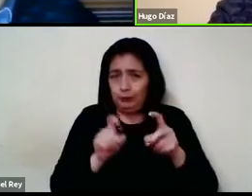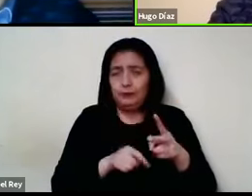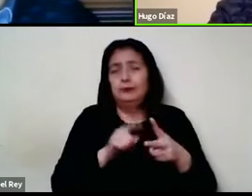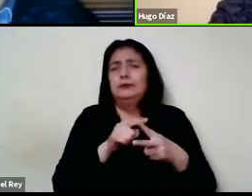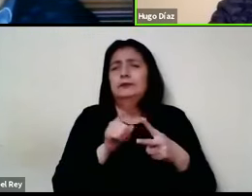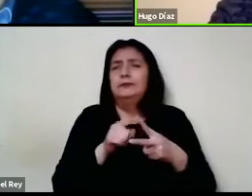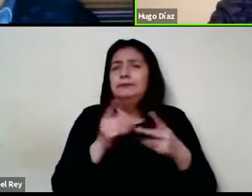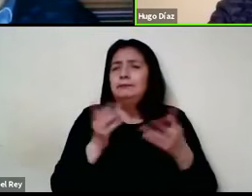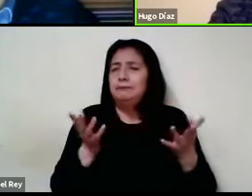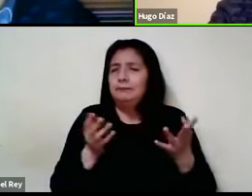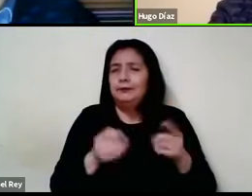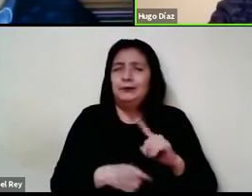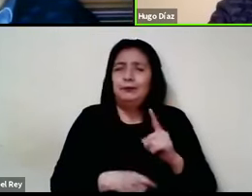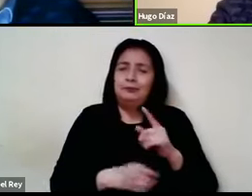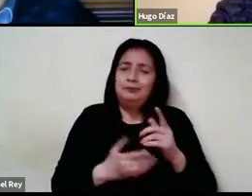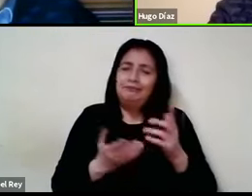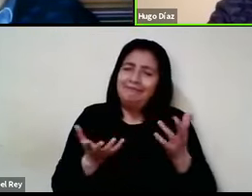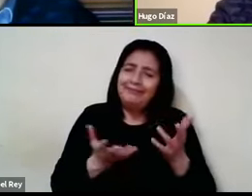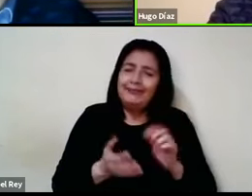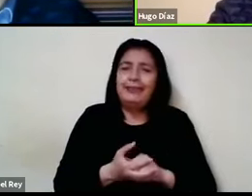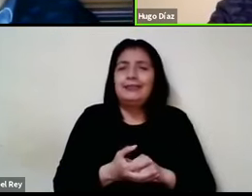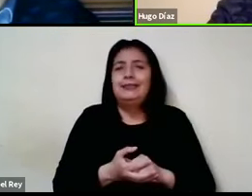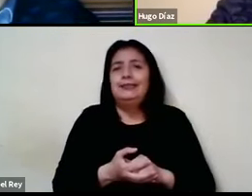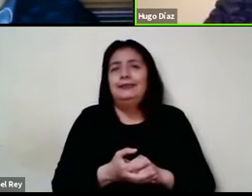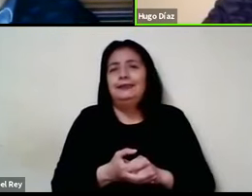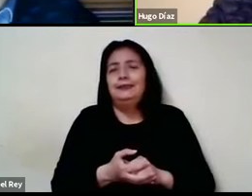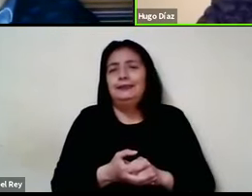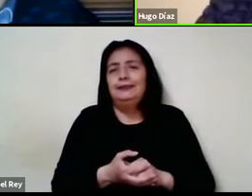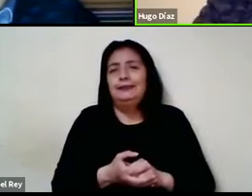que no me gustaría